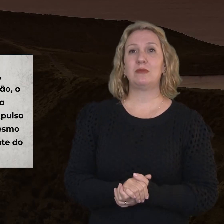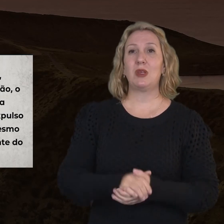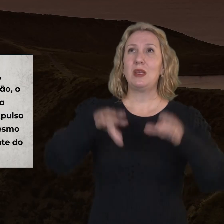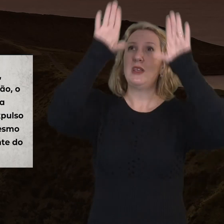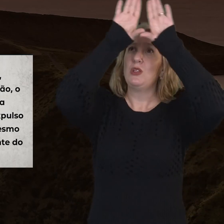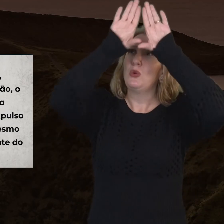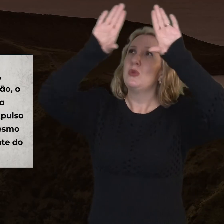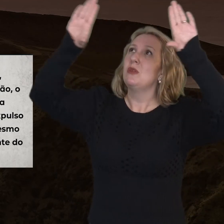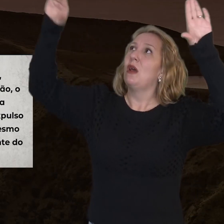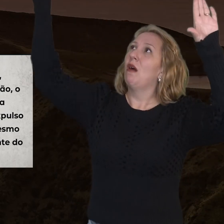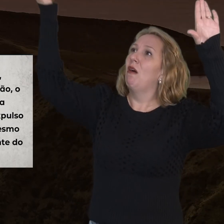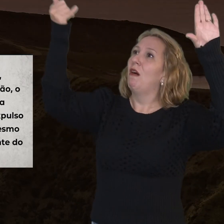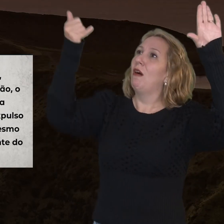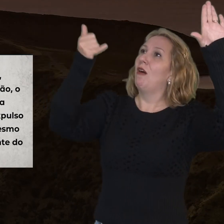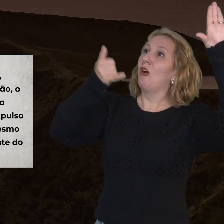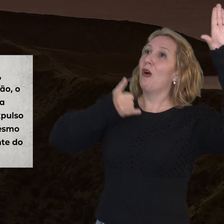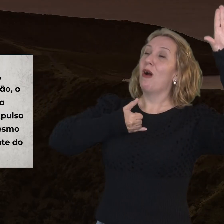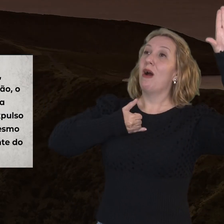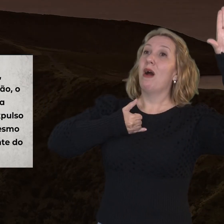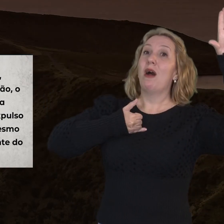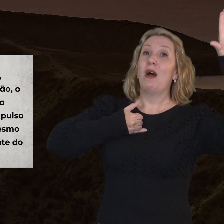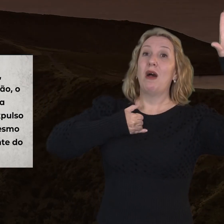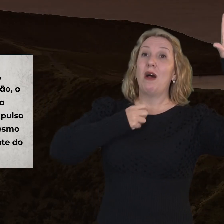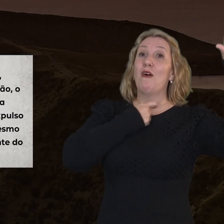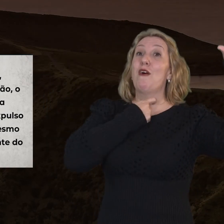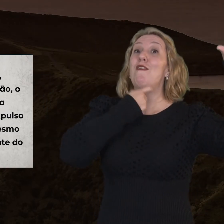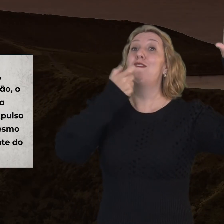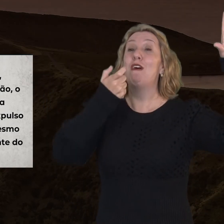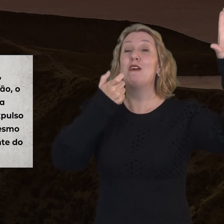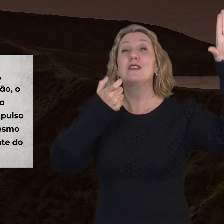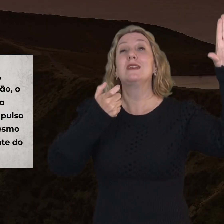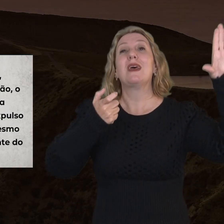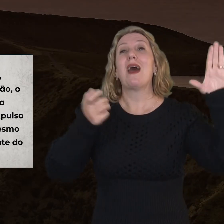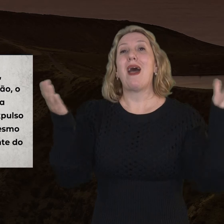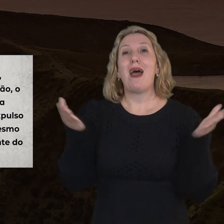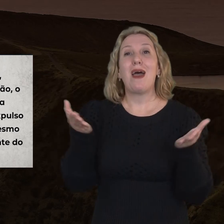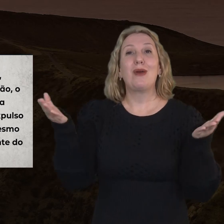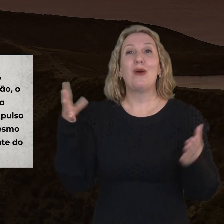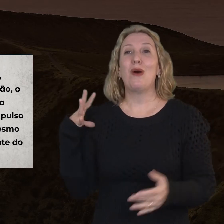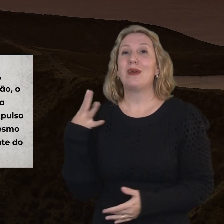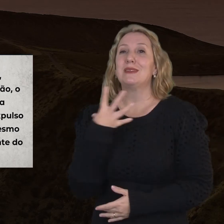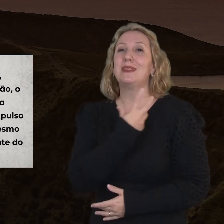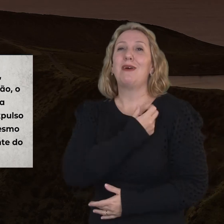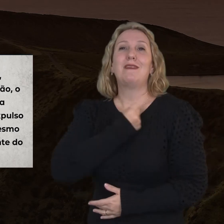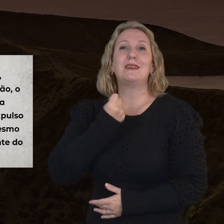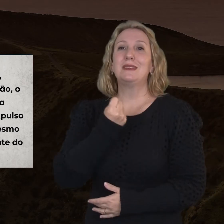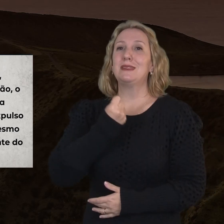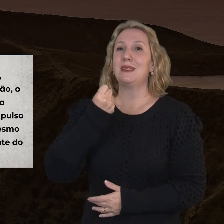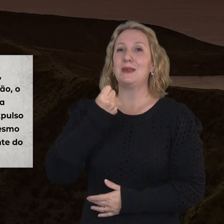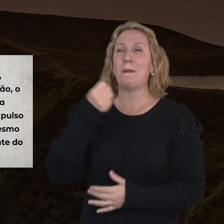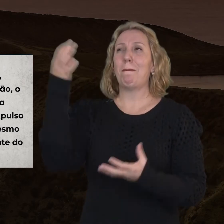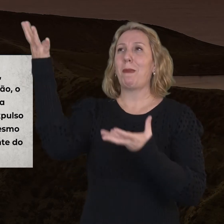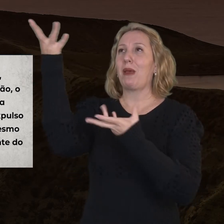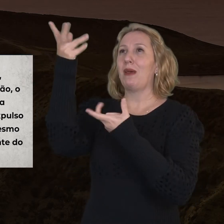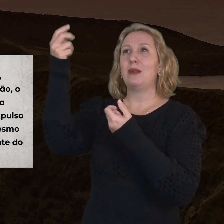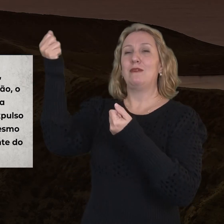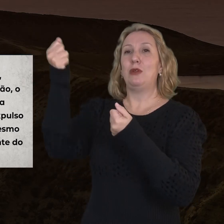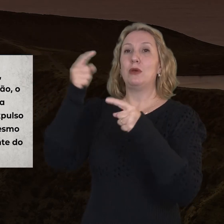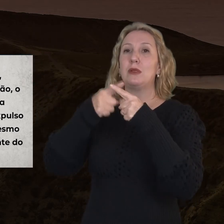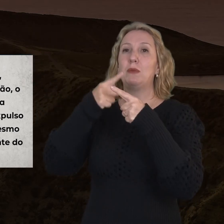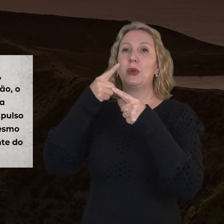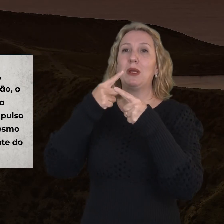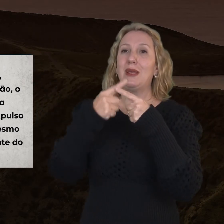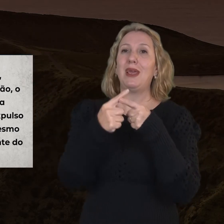agora veio a salvação o poder o reino do nosso deus ea autoridade do seu cristo pois foi